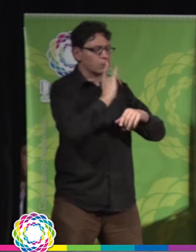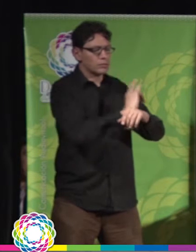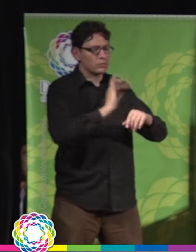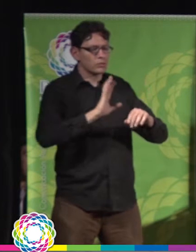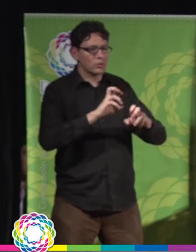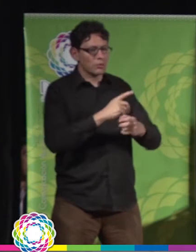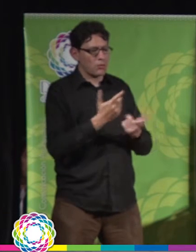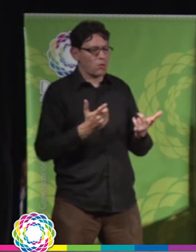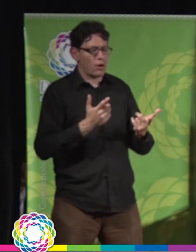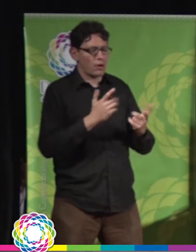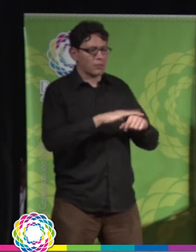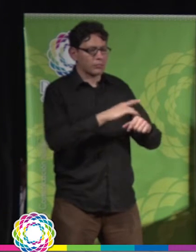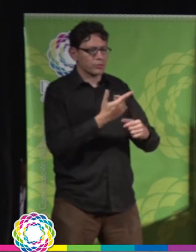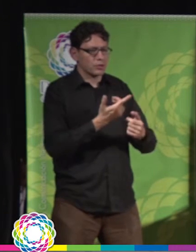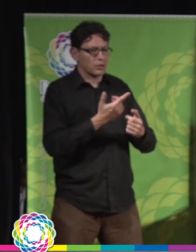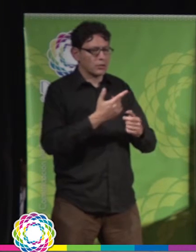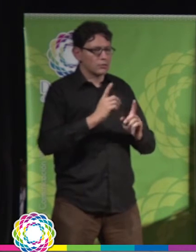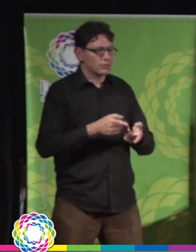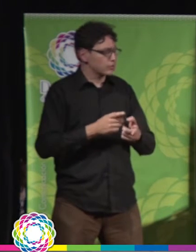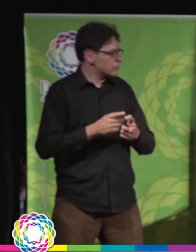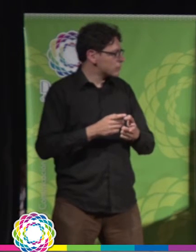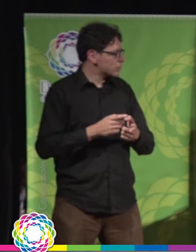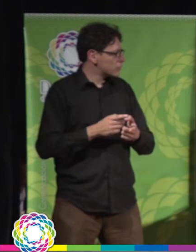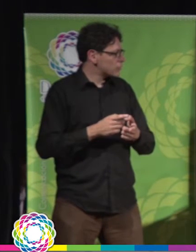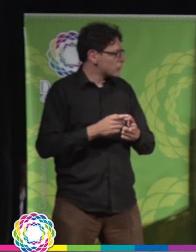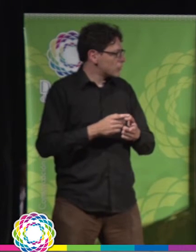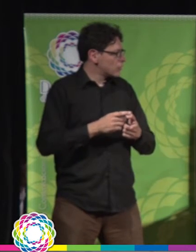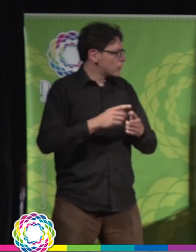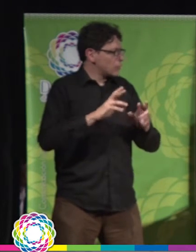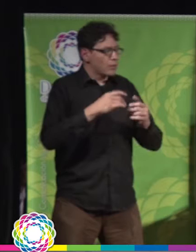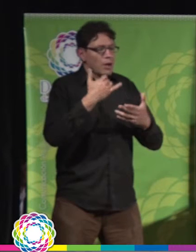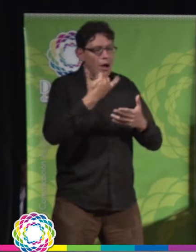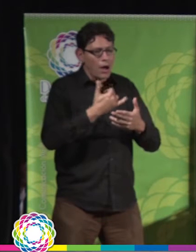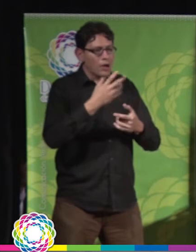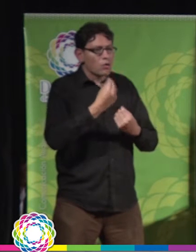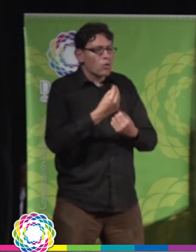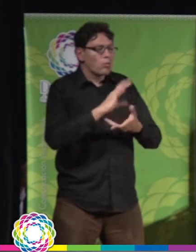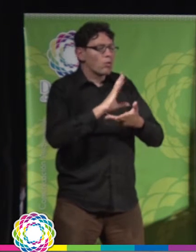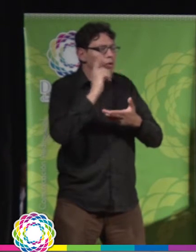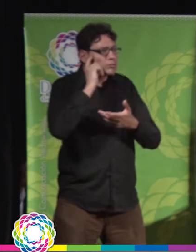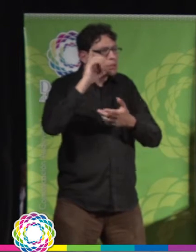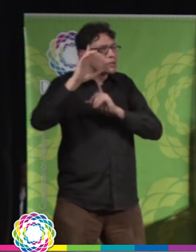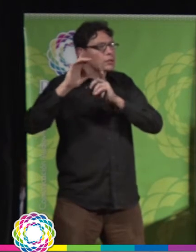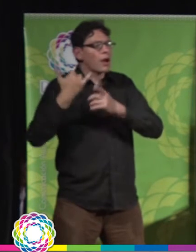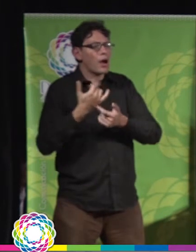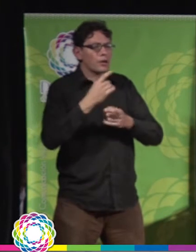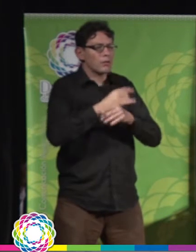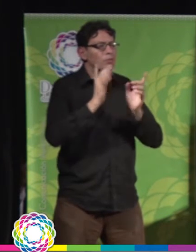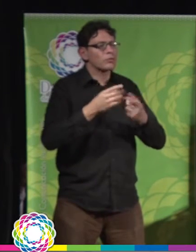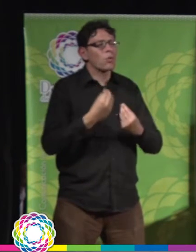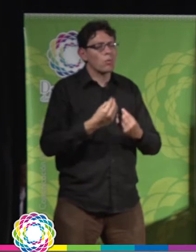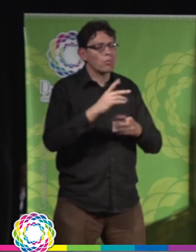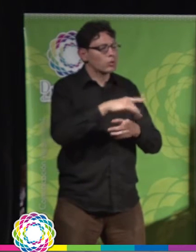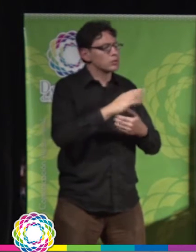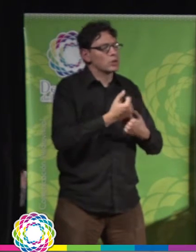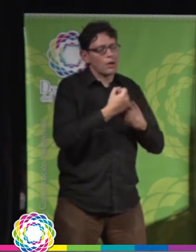en realidad están tan alejados de su deber, deberían ser los abnegados del sistema, deberían ser los que dejan